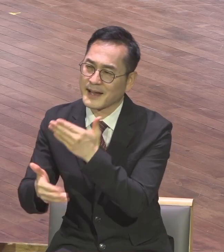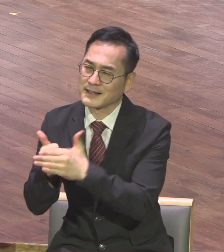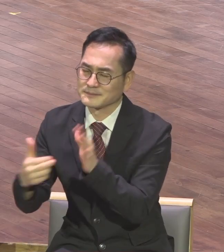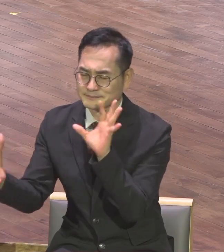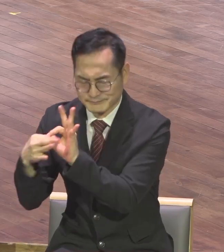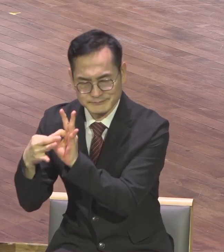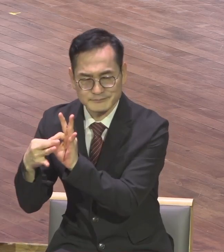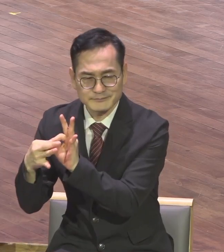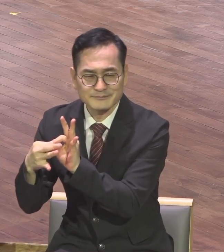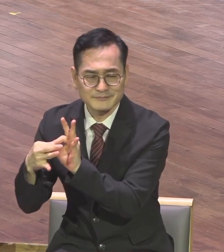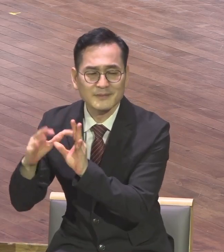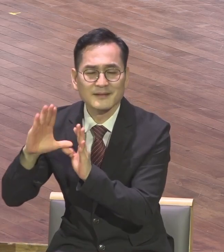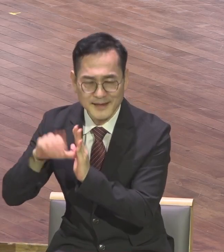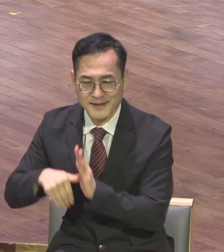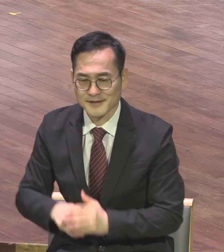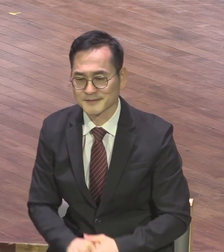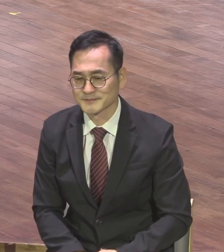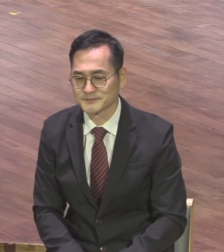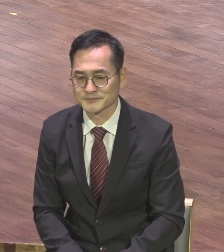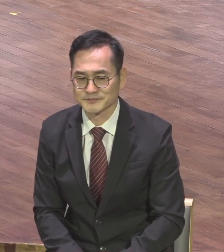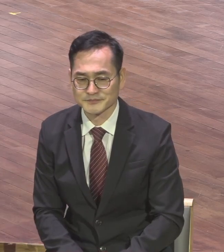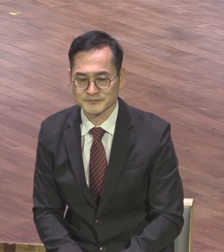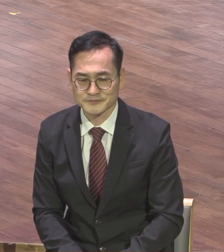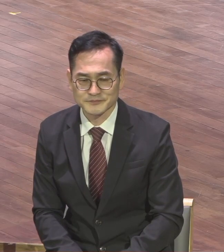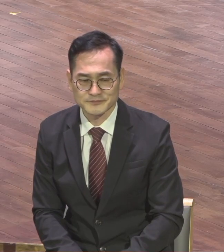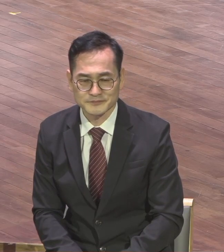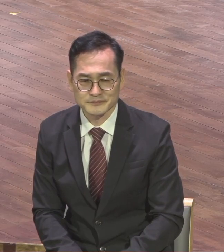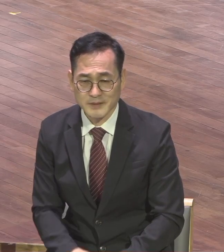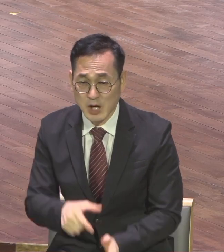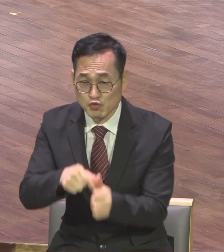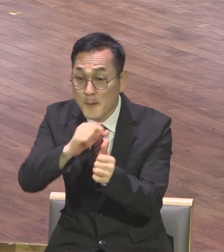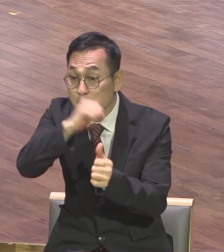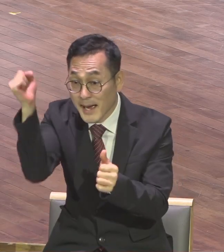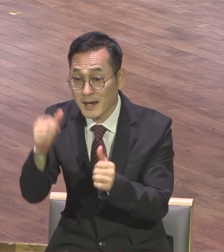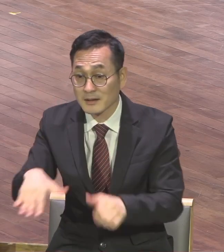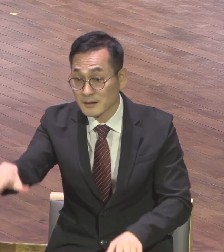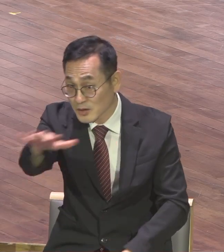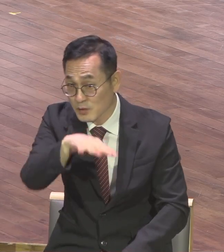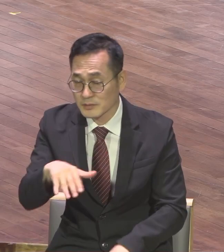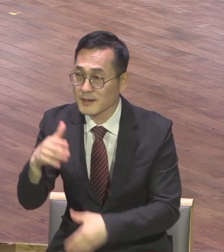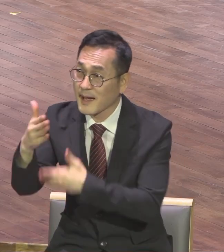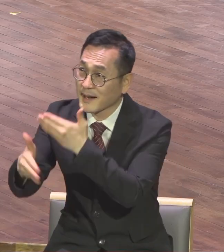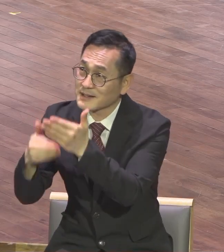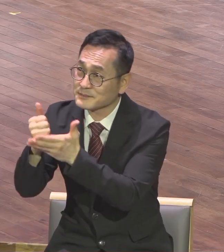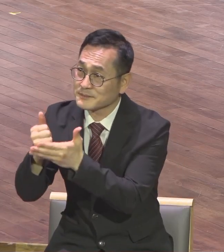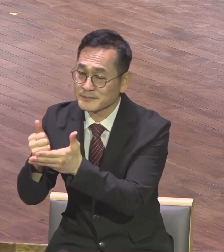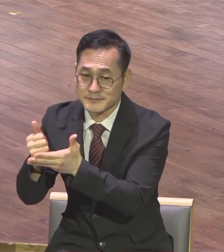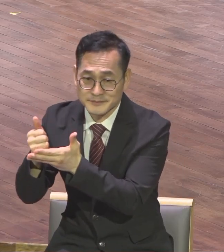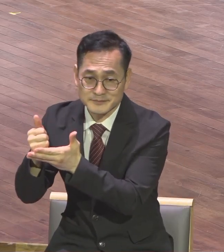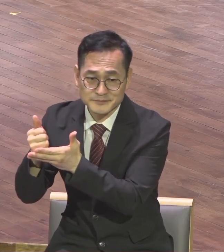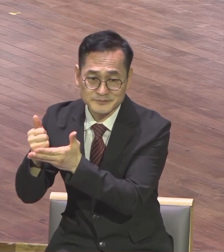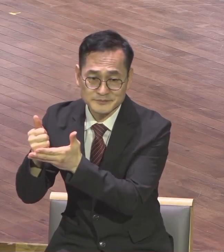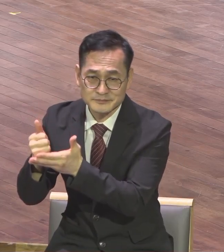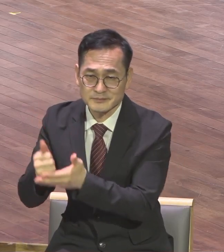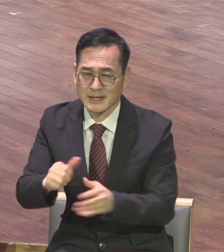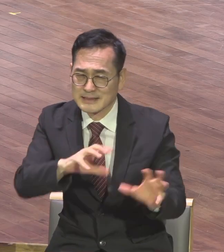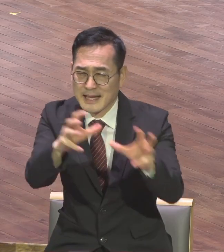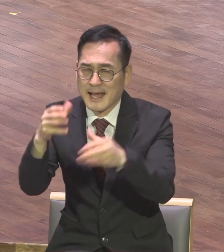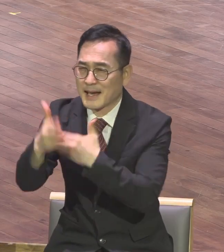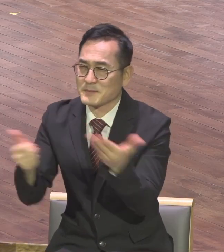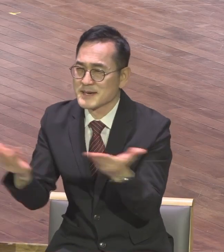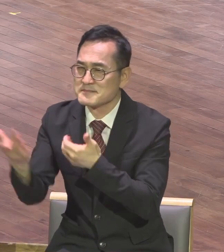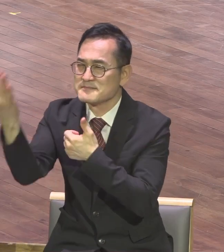행복이 주 안에, 주 안에. 이제 구원받은 여러분들이 하나님이시는 이 어마어마한 이 만국을